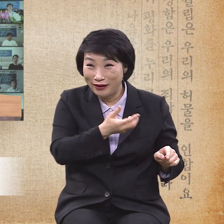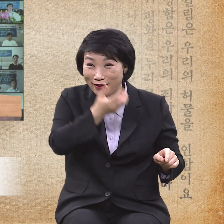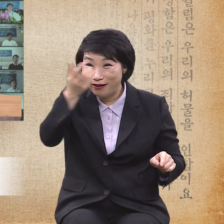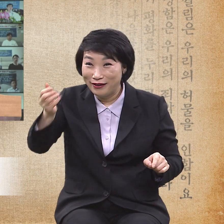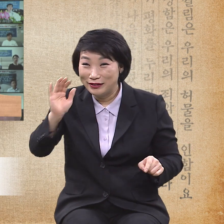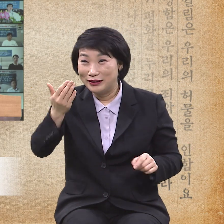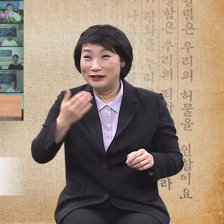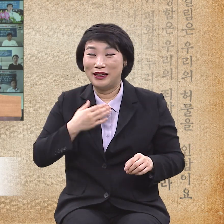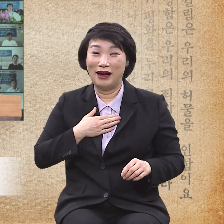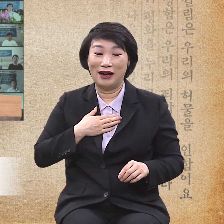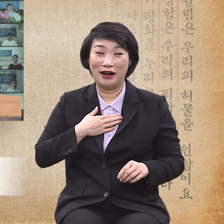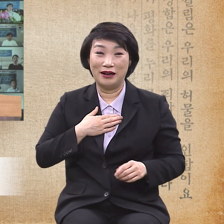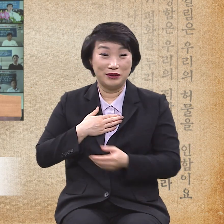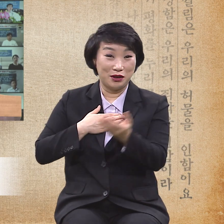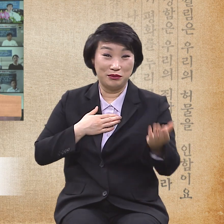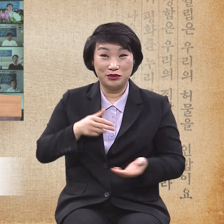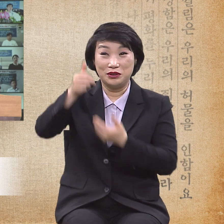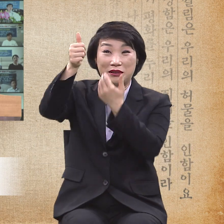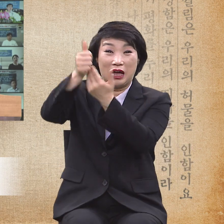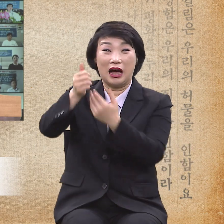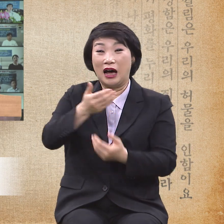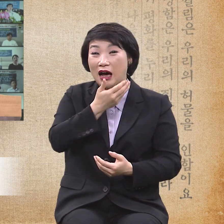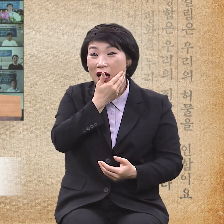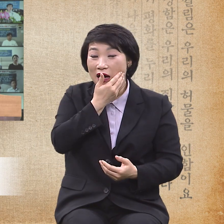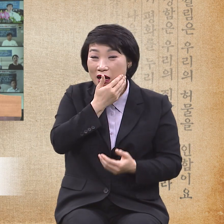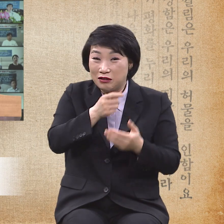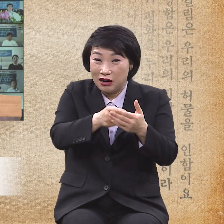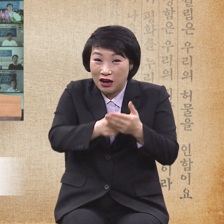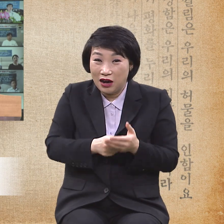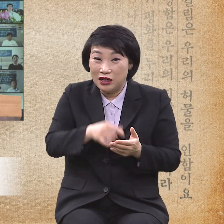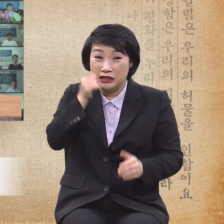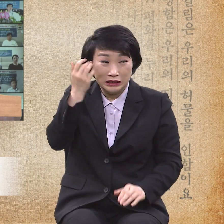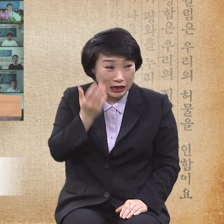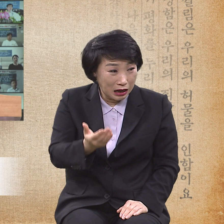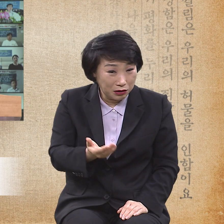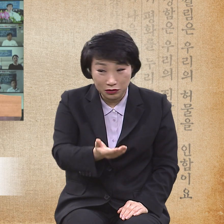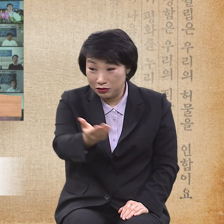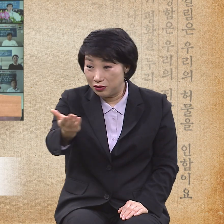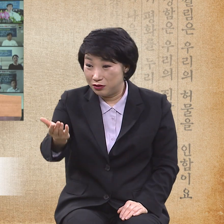여러분들이 이분 앞에 아까운 것이 있겠어요?